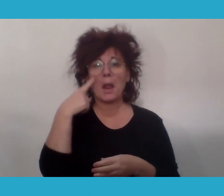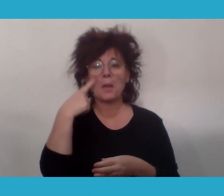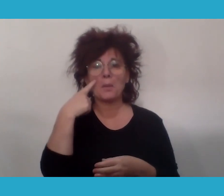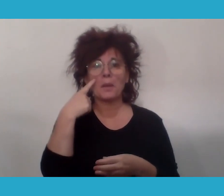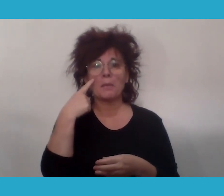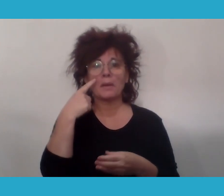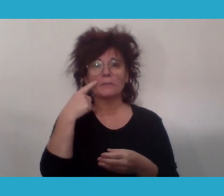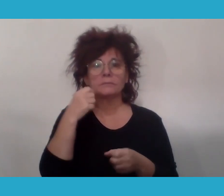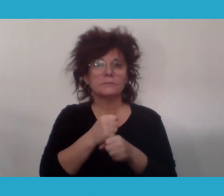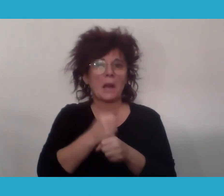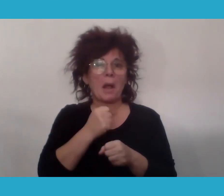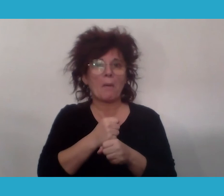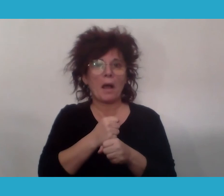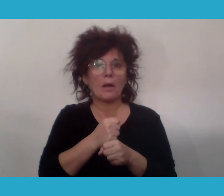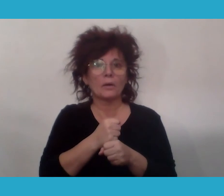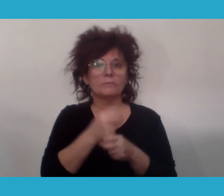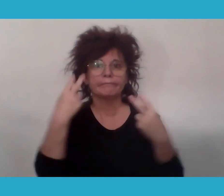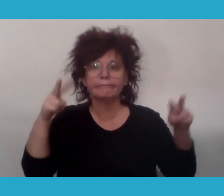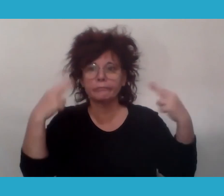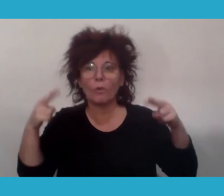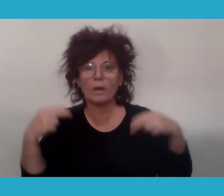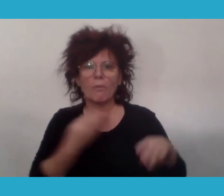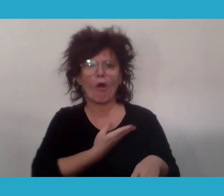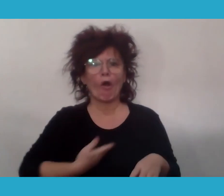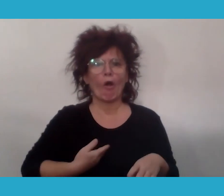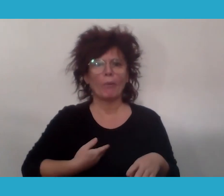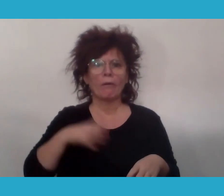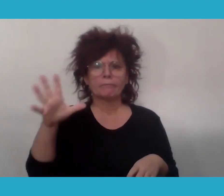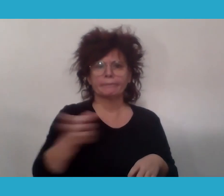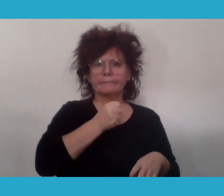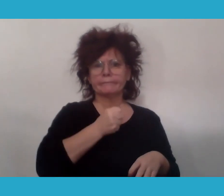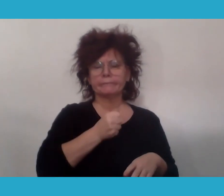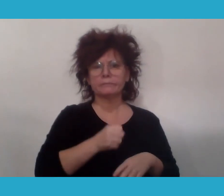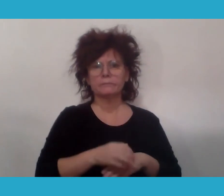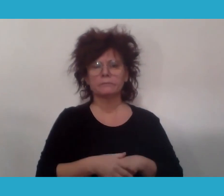del turismo, que es el mismo gobierno el que hackea, que